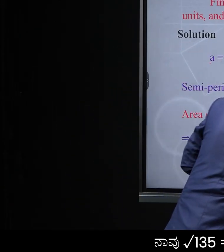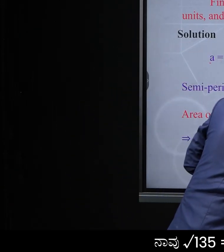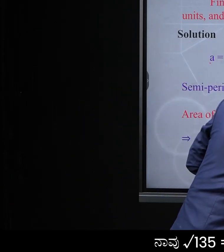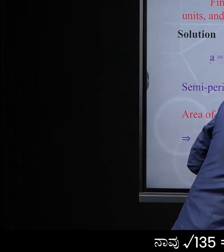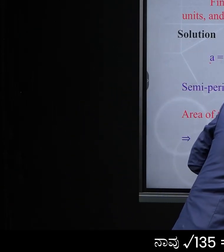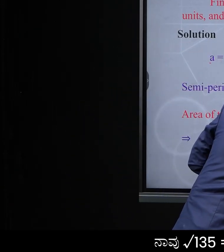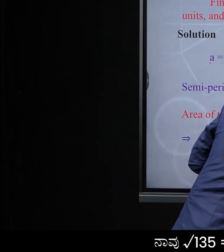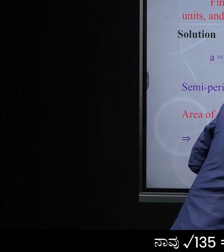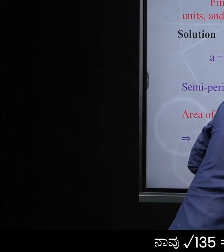11.6161 ಯೂನಿಟ್.